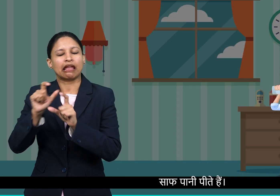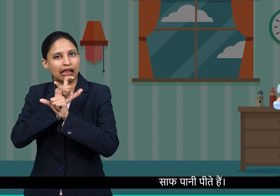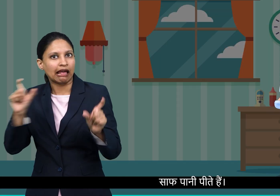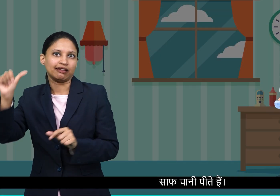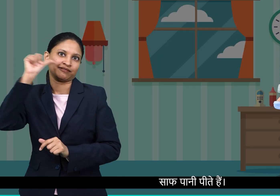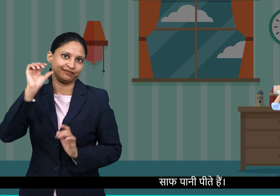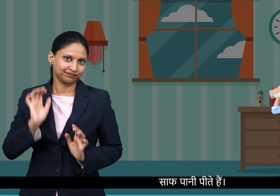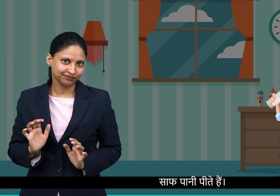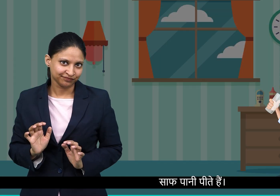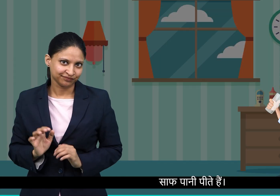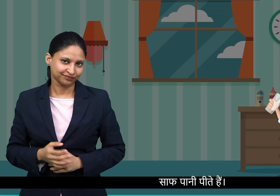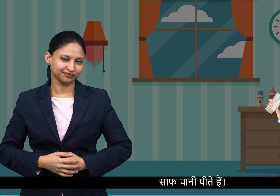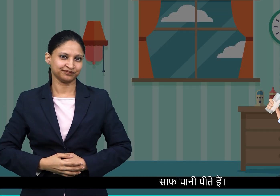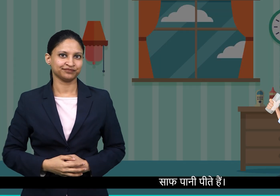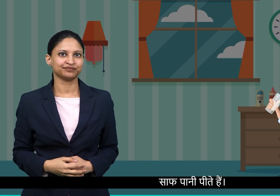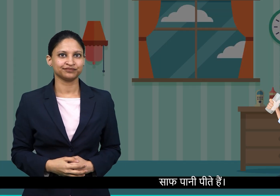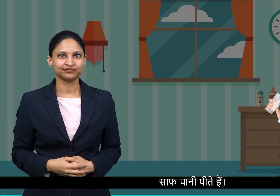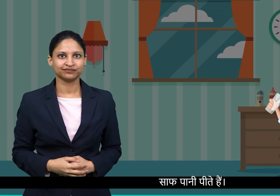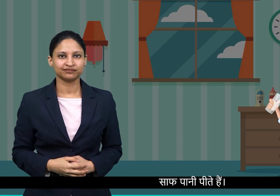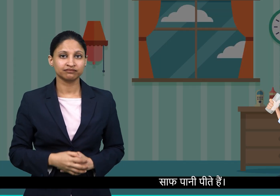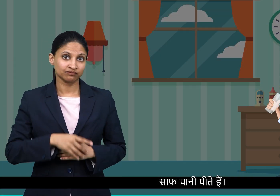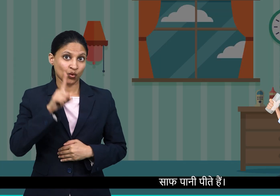साफ पानी पीते हैं।